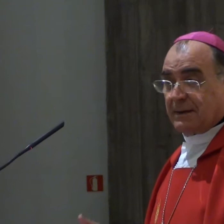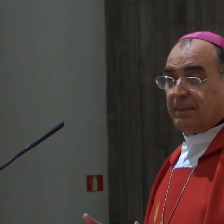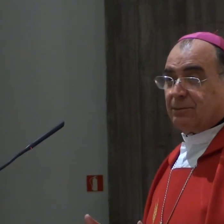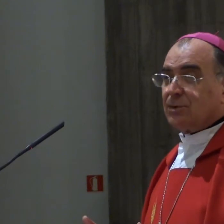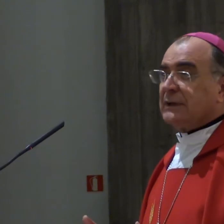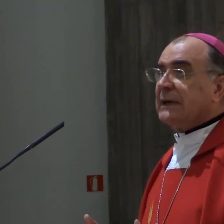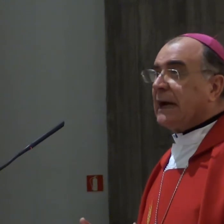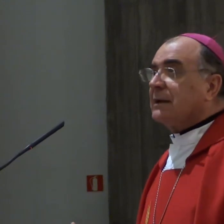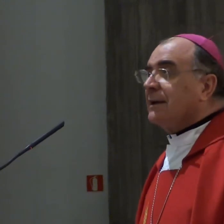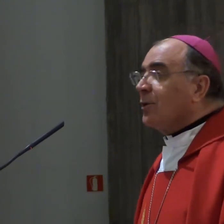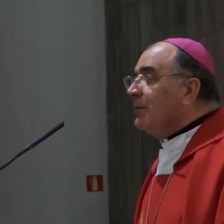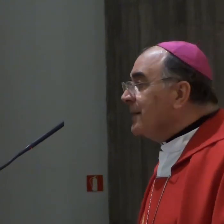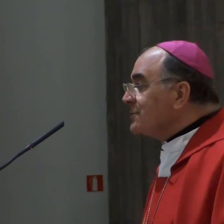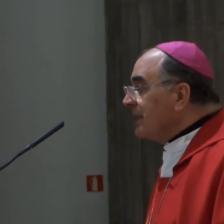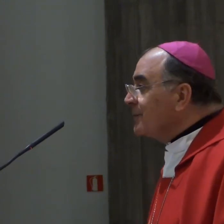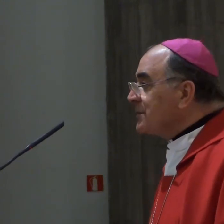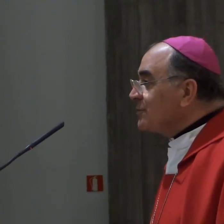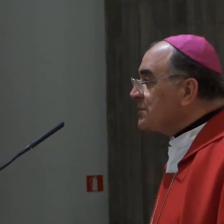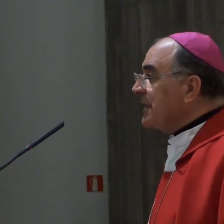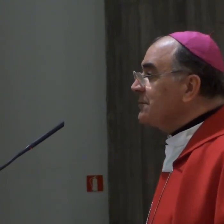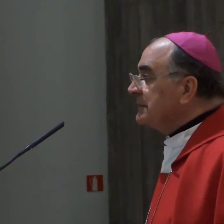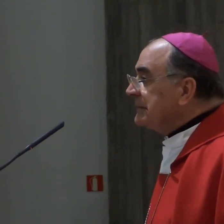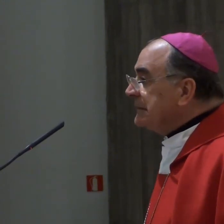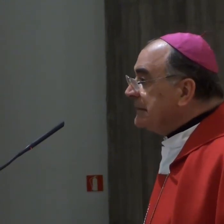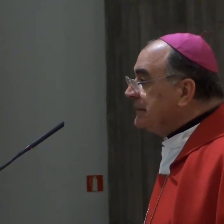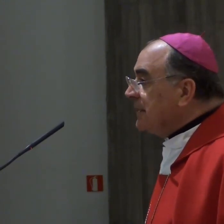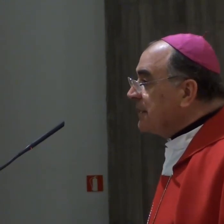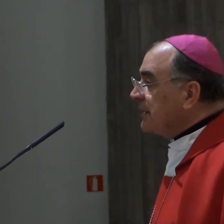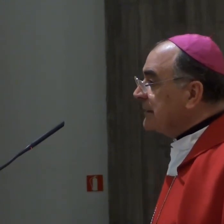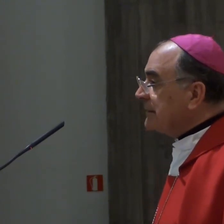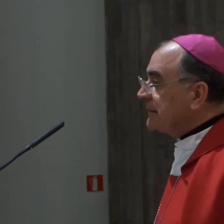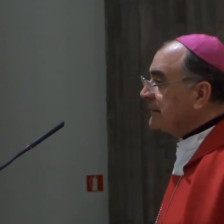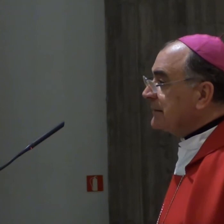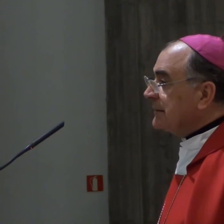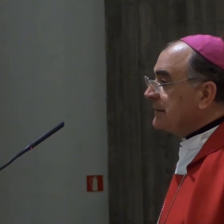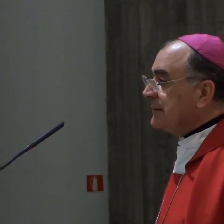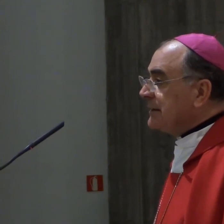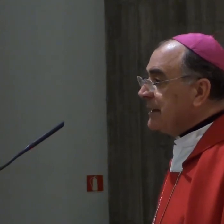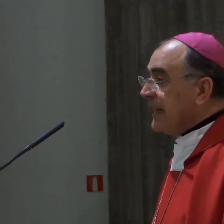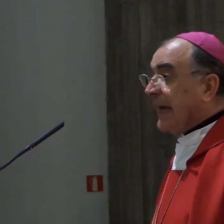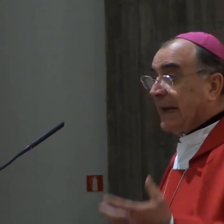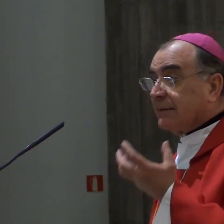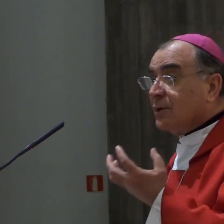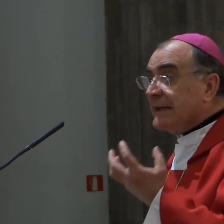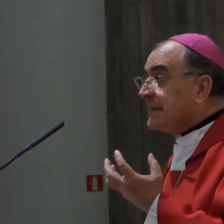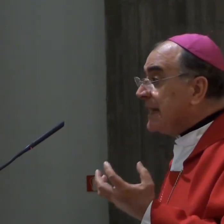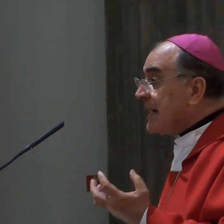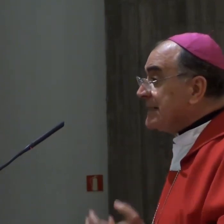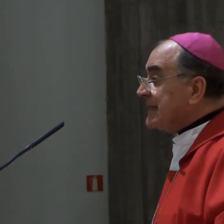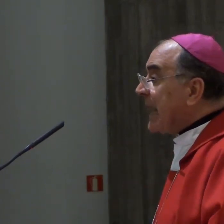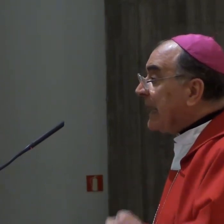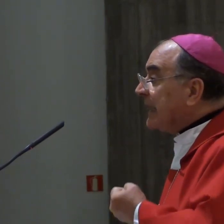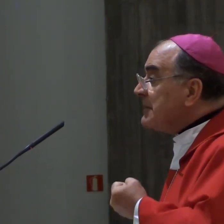por eso San Pablo en la carta a los romanos que hemos escuchado dice la creación